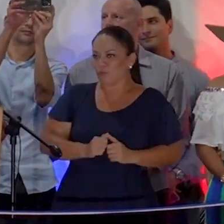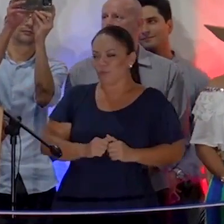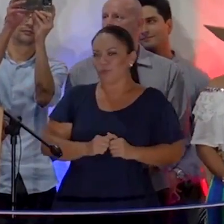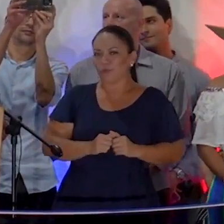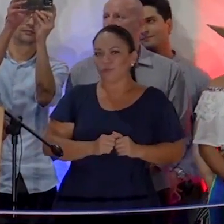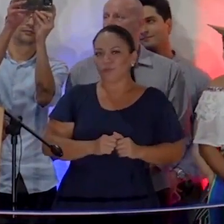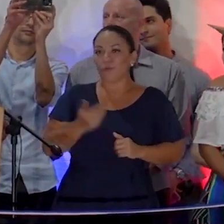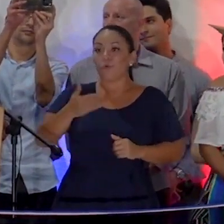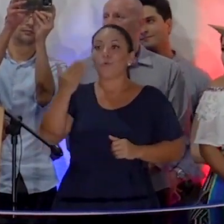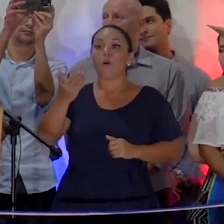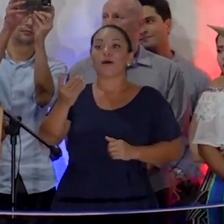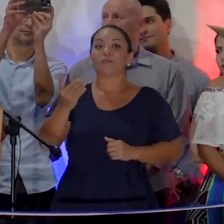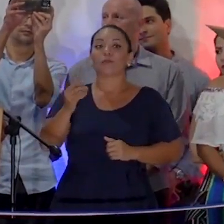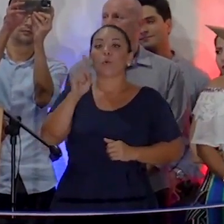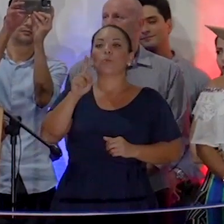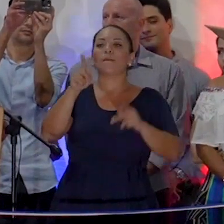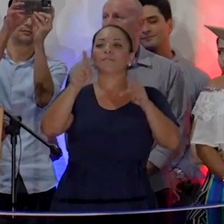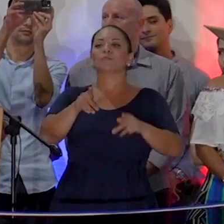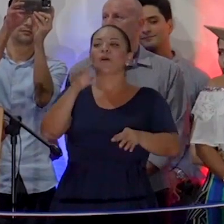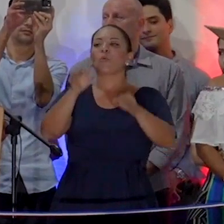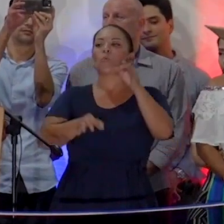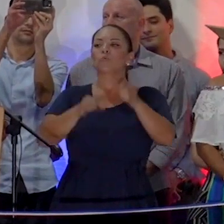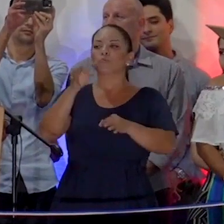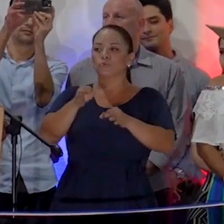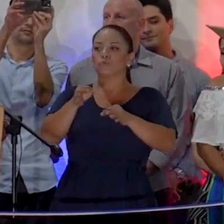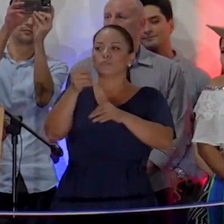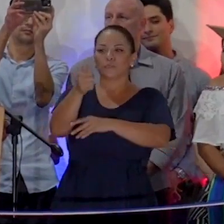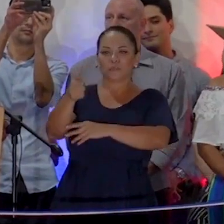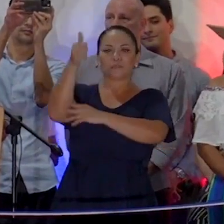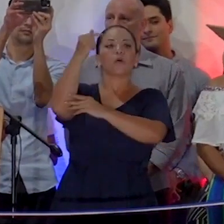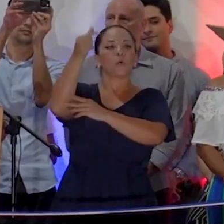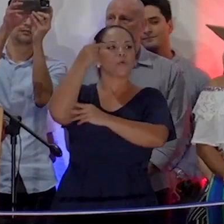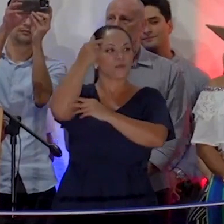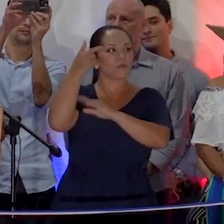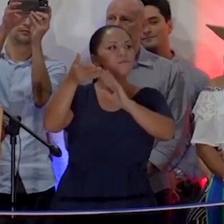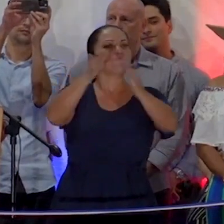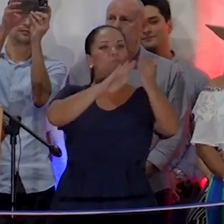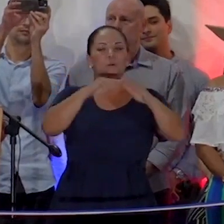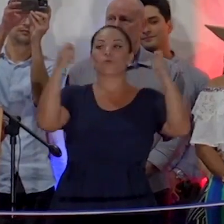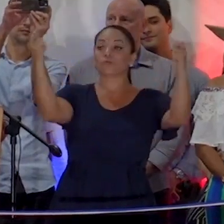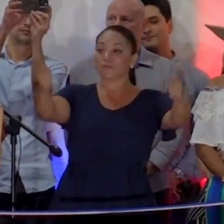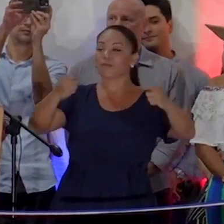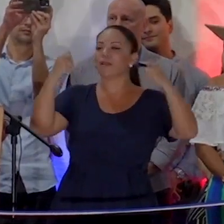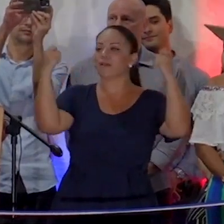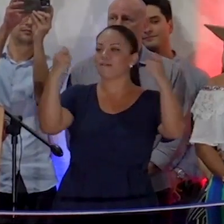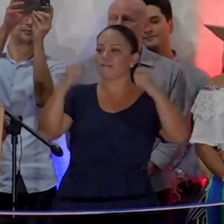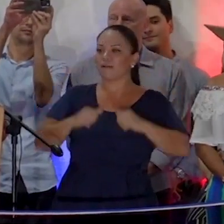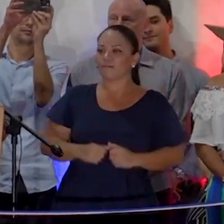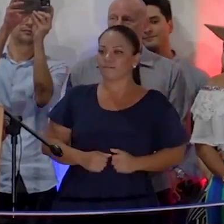cuando el justo gobierna, el pueblo celebra.